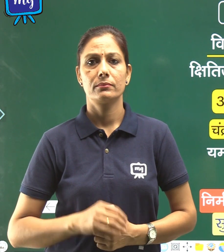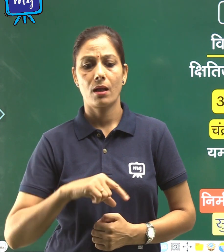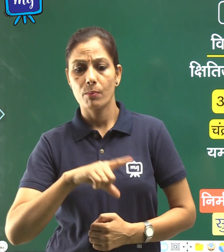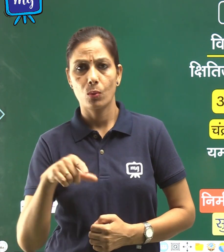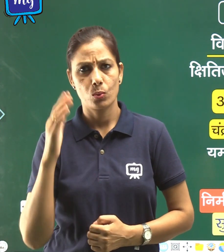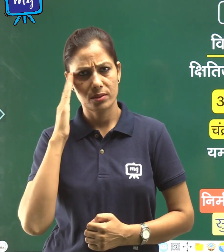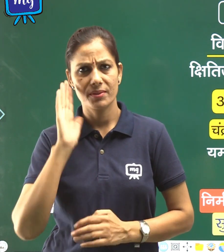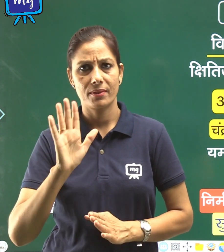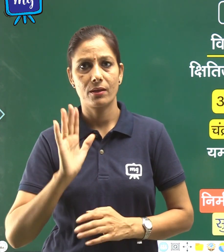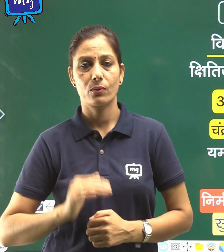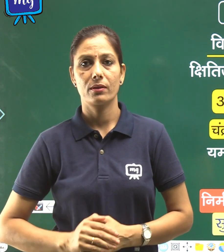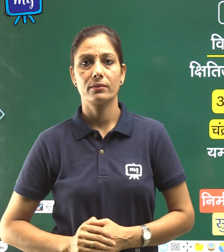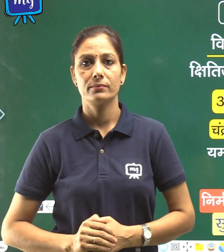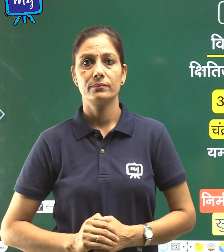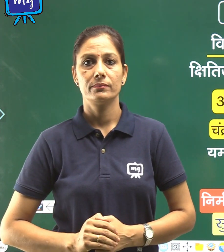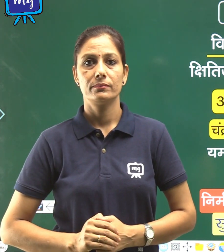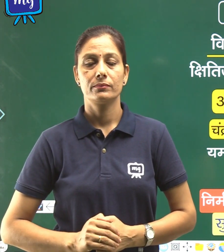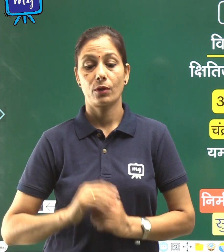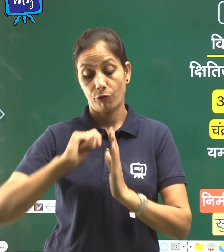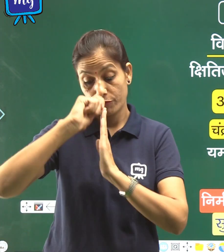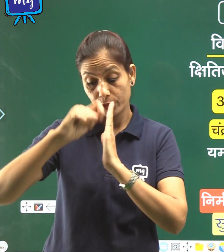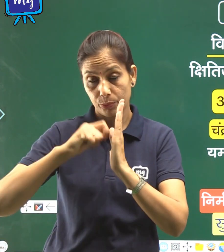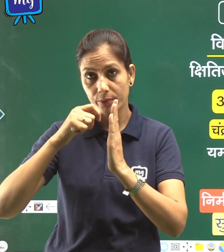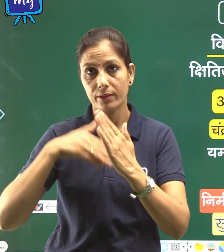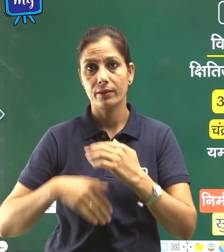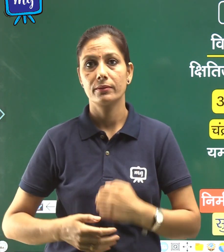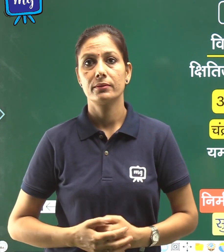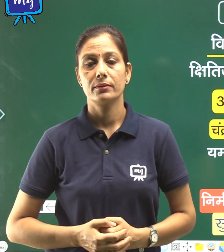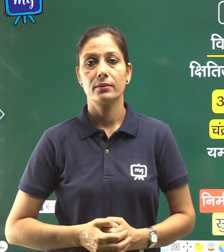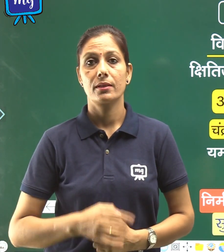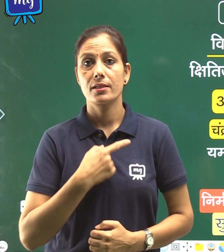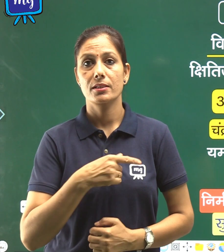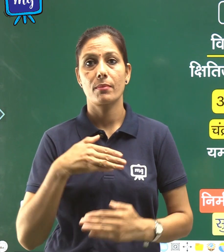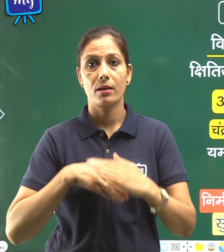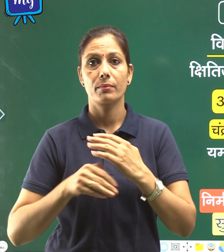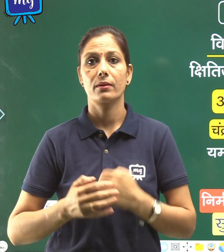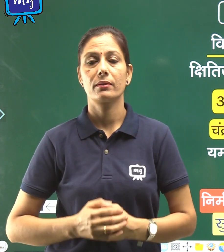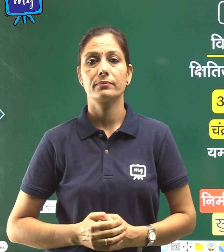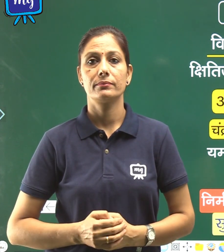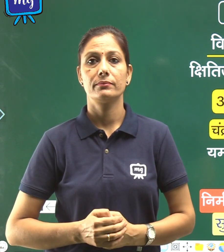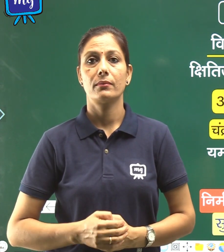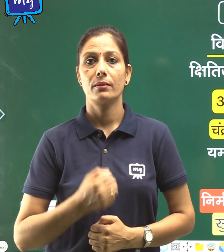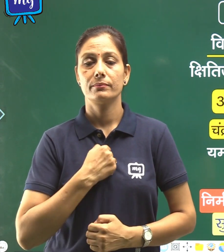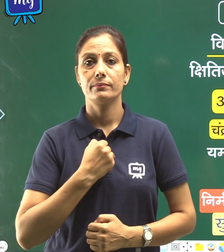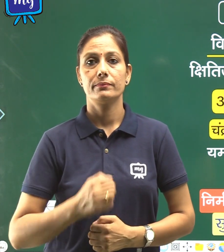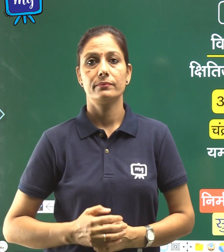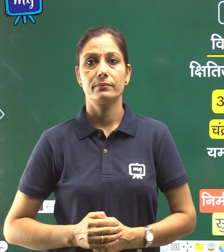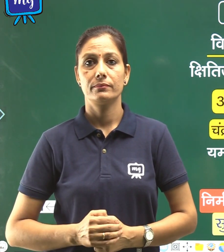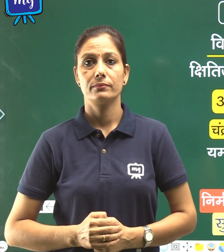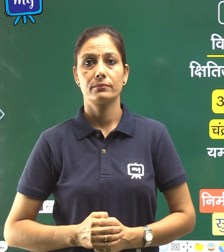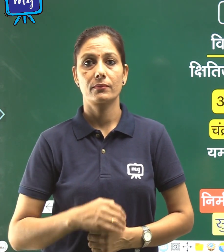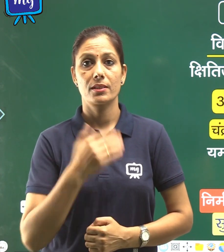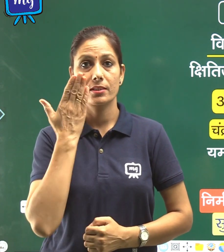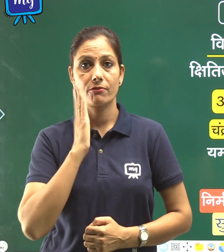आपको समझ आया होगा। वीडियो के इस भाग में हम